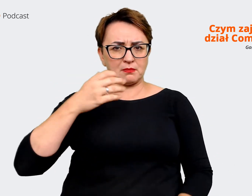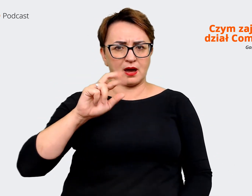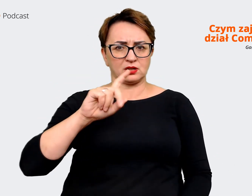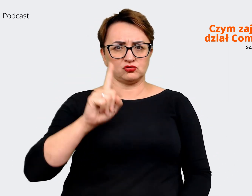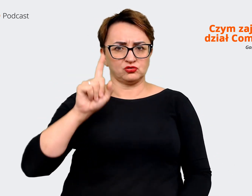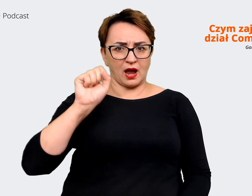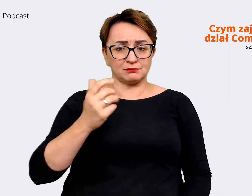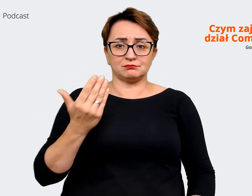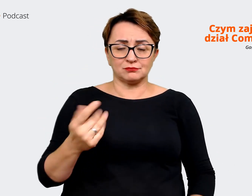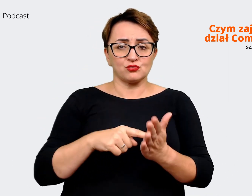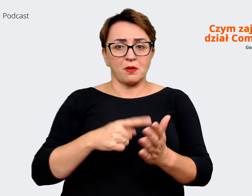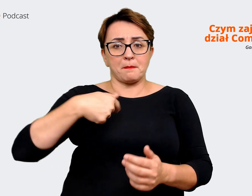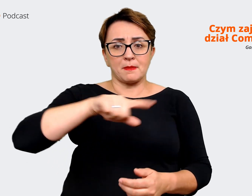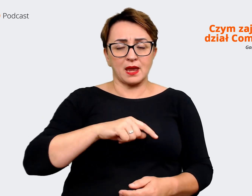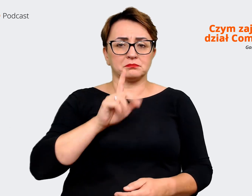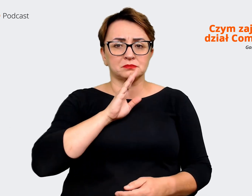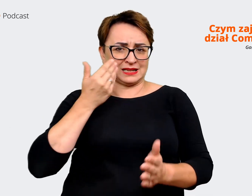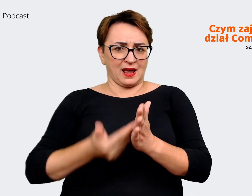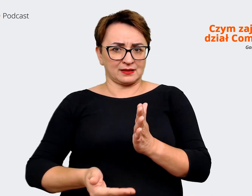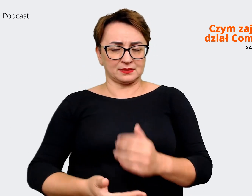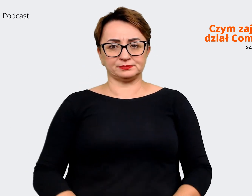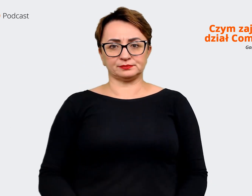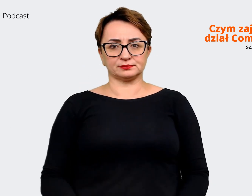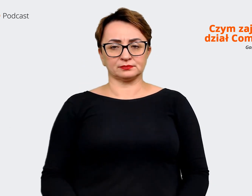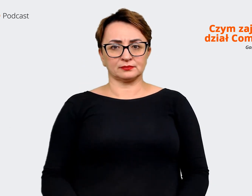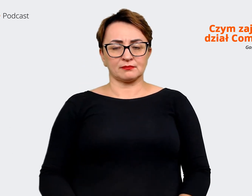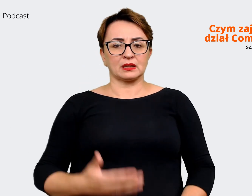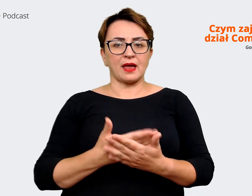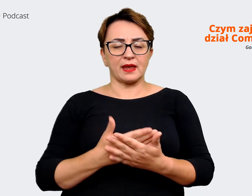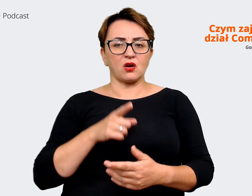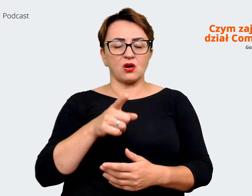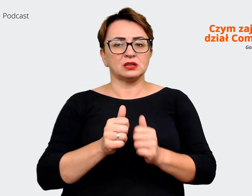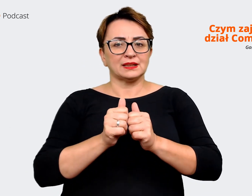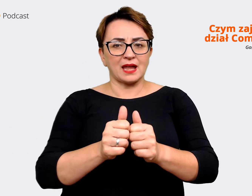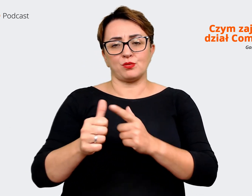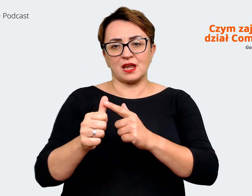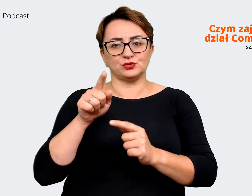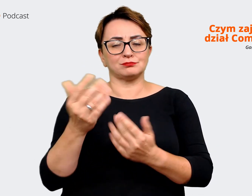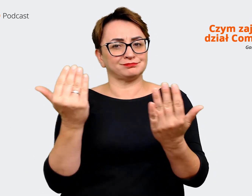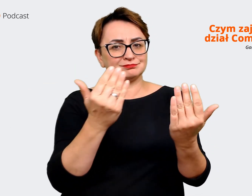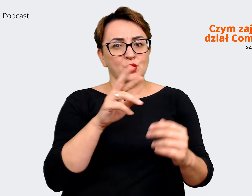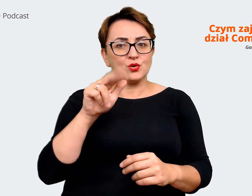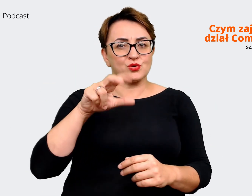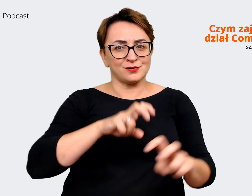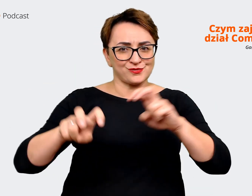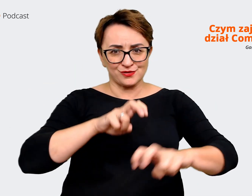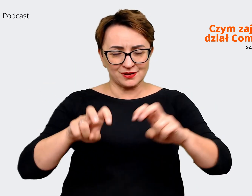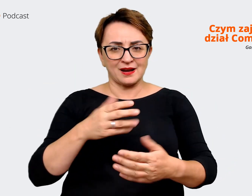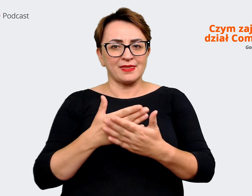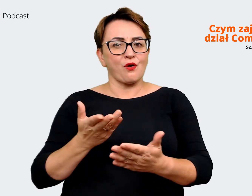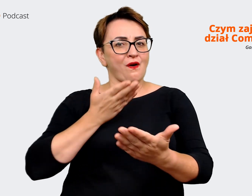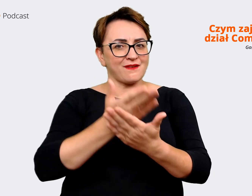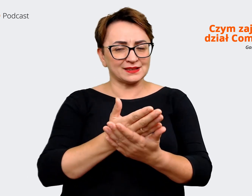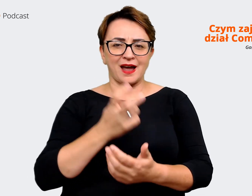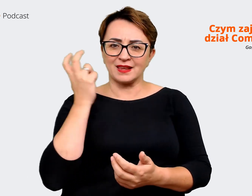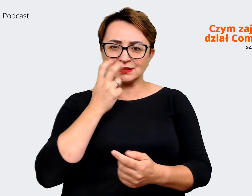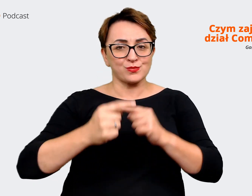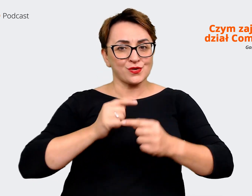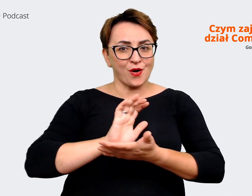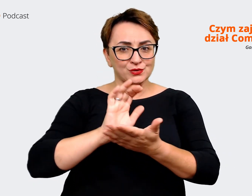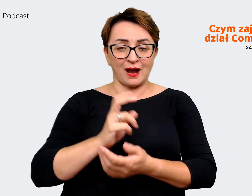sprzedający niezależni sprzedawali jak najwięcej, żebyśmy my najwięcej zarabiali z prowizji. Jeżeli sprzedaje nasz własny sklep, który sprzedaje z